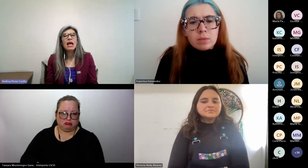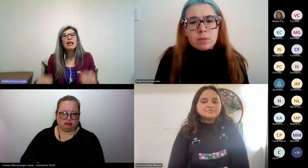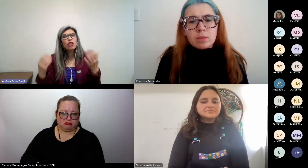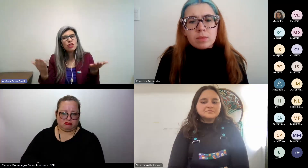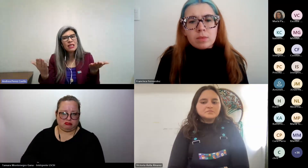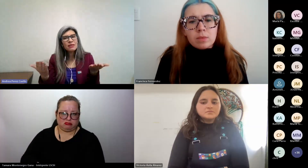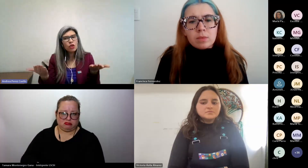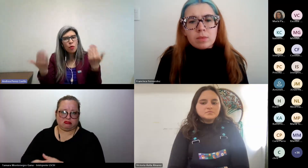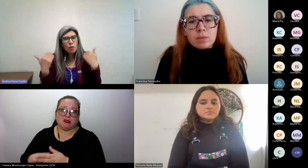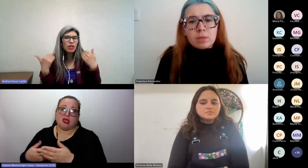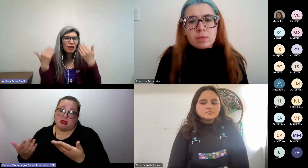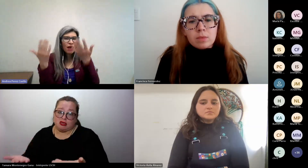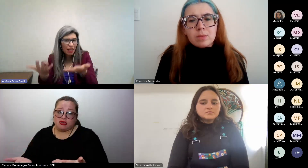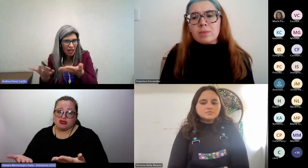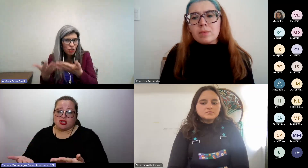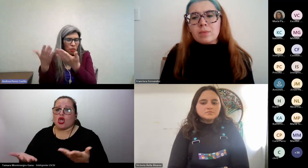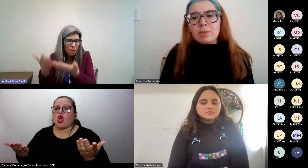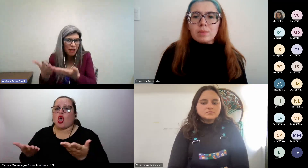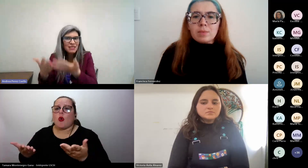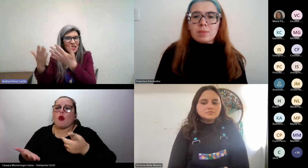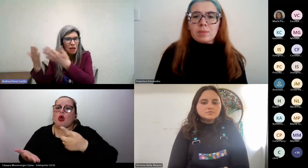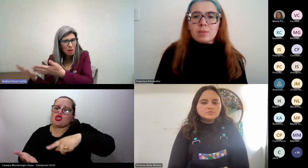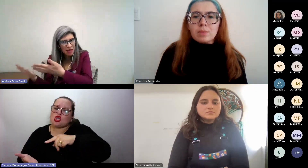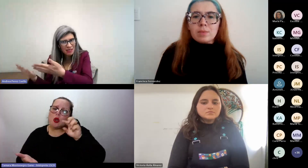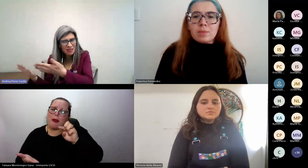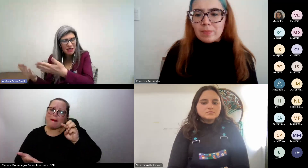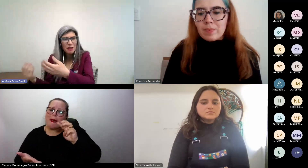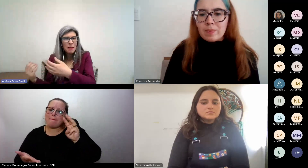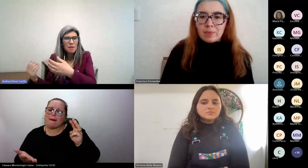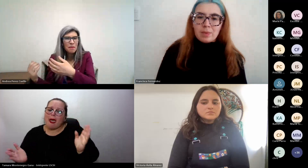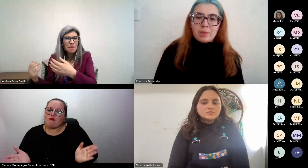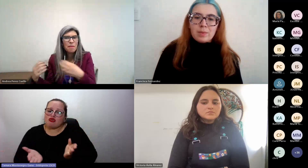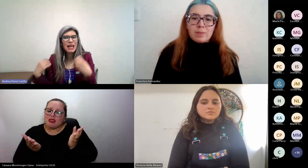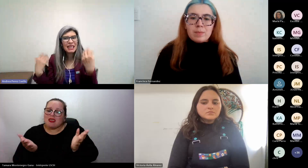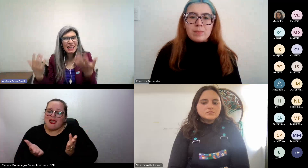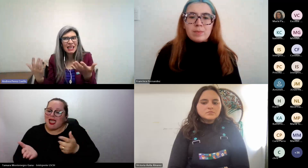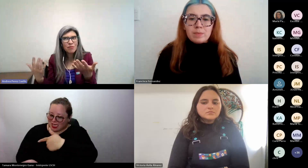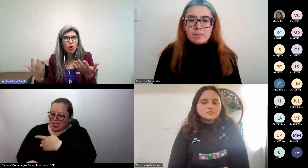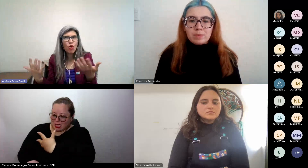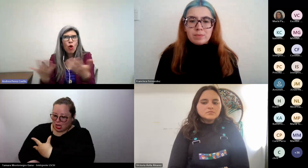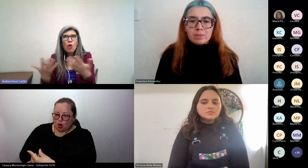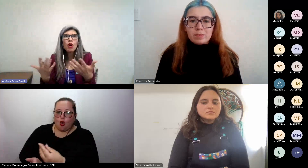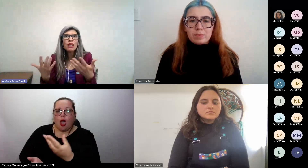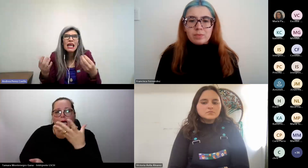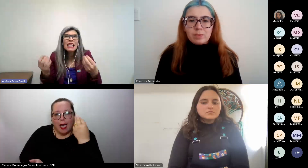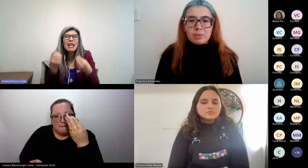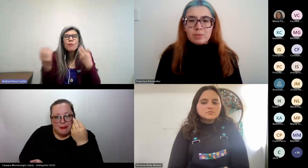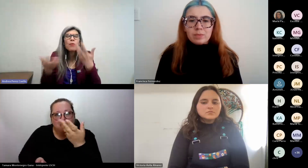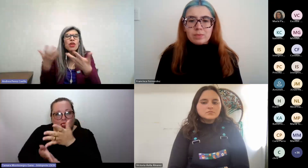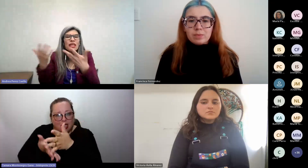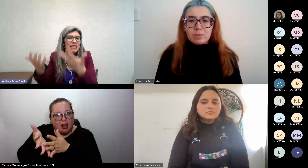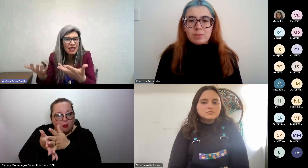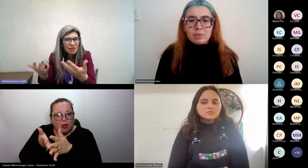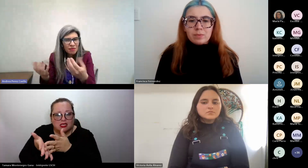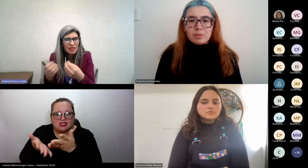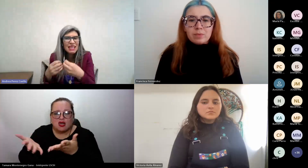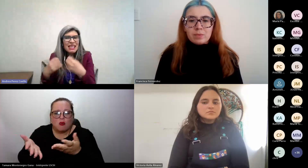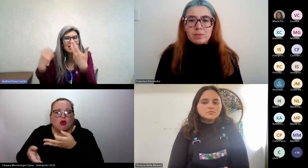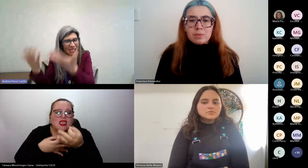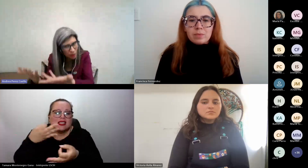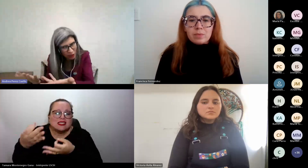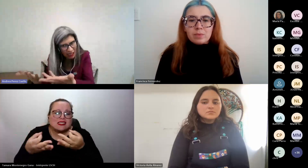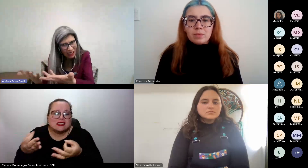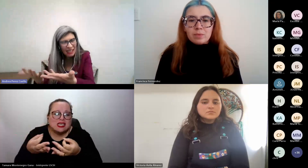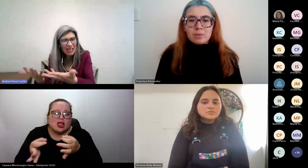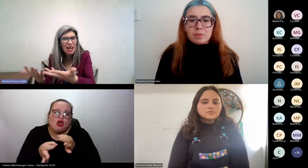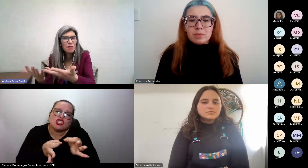¿sí? Entonces, ¿cómo motivar a esos papás, a esas mamás, para que, qué le podemos decir de